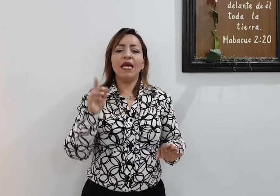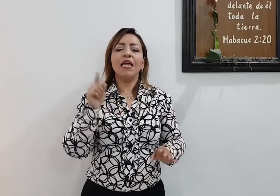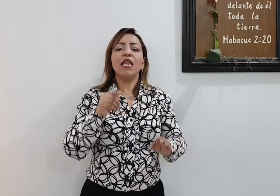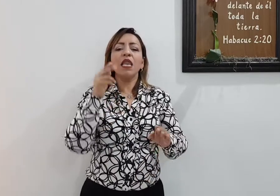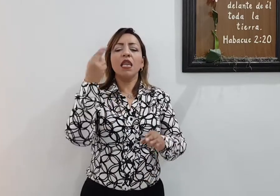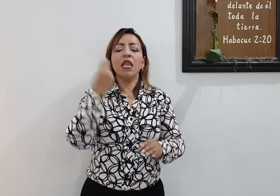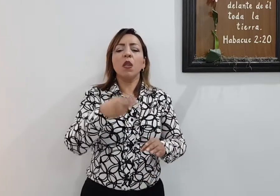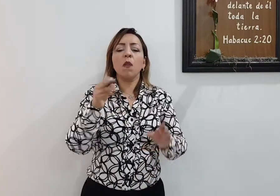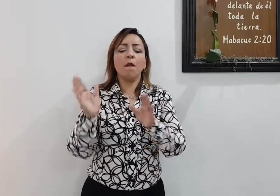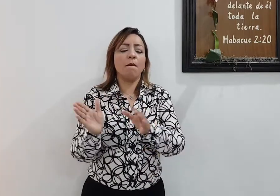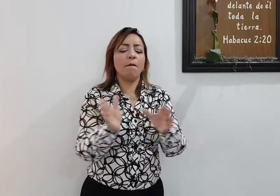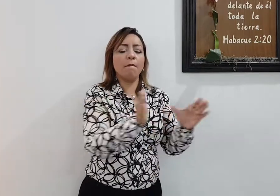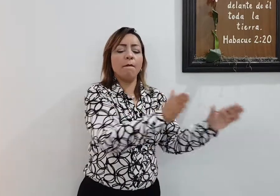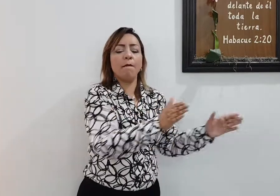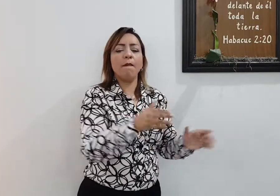oración. Encontramos también a